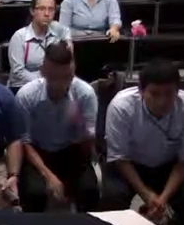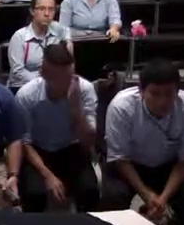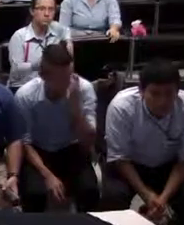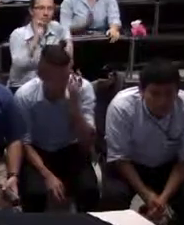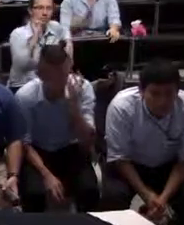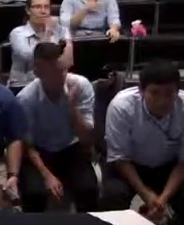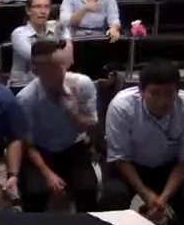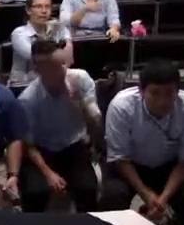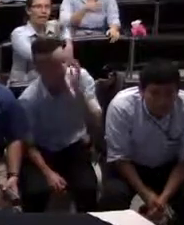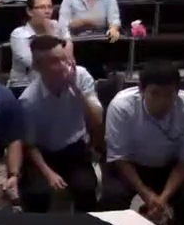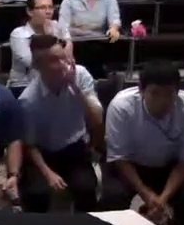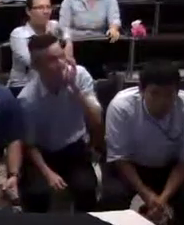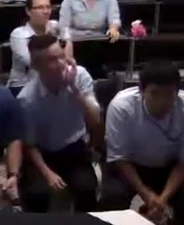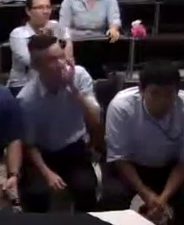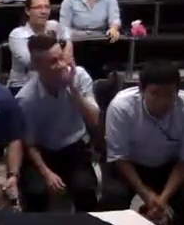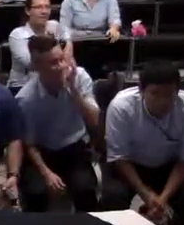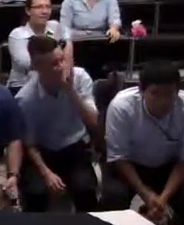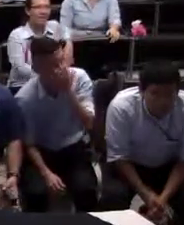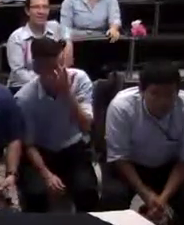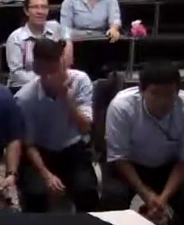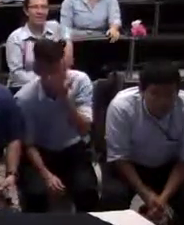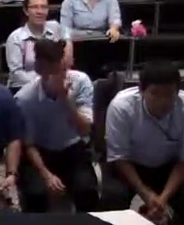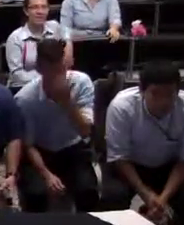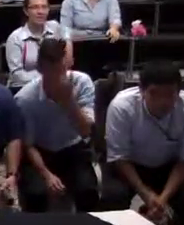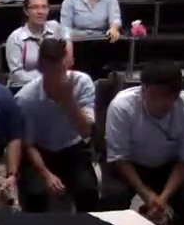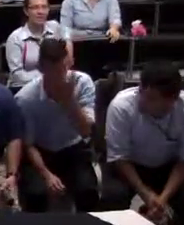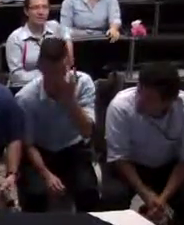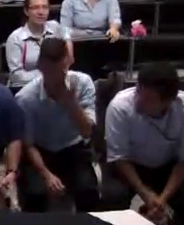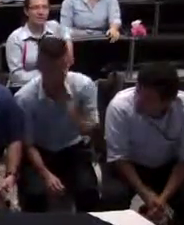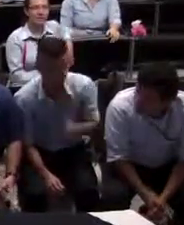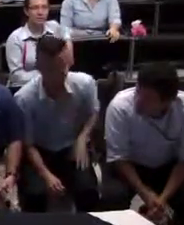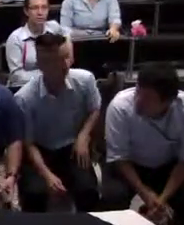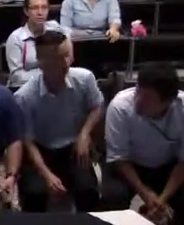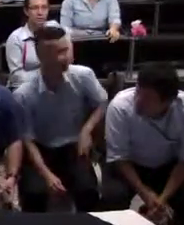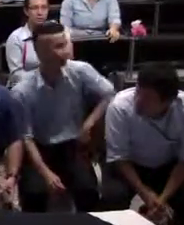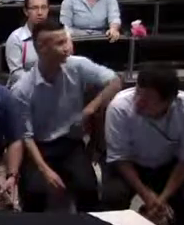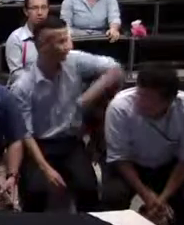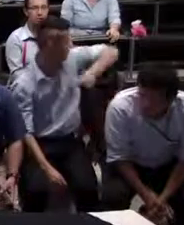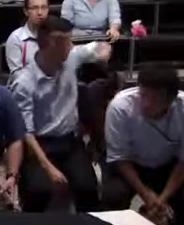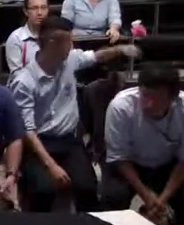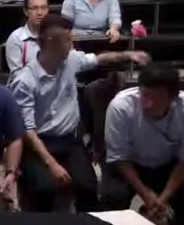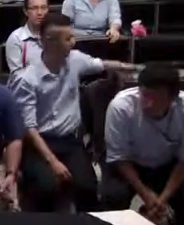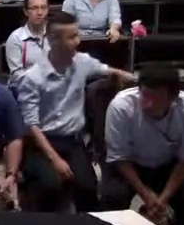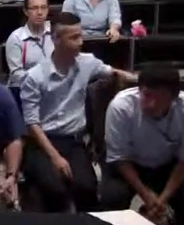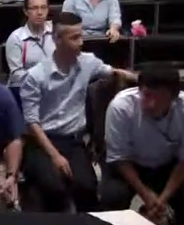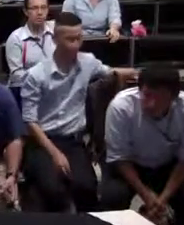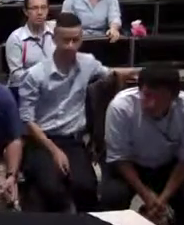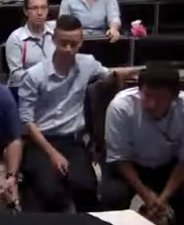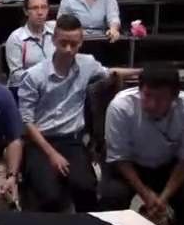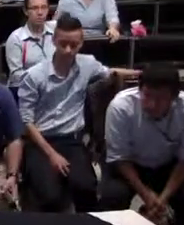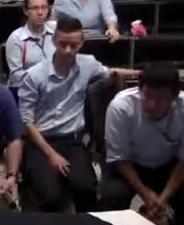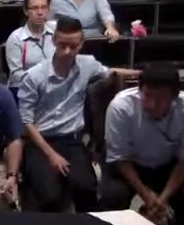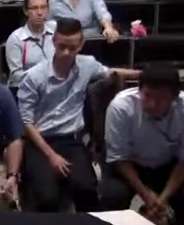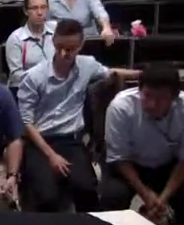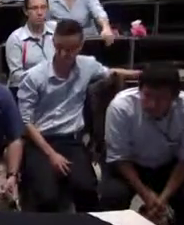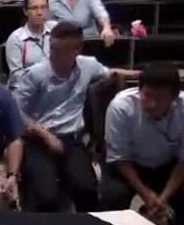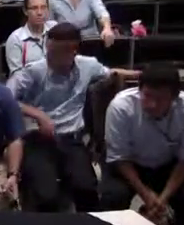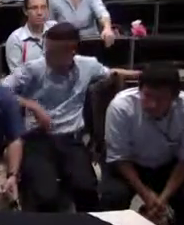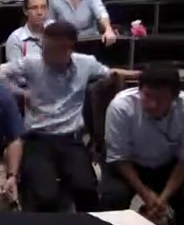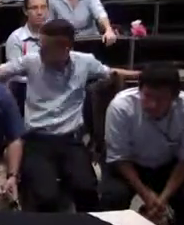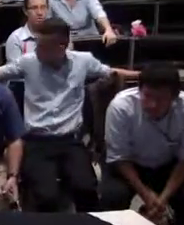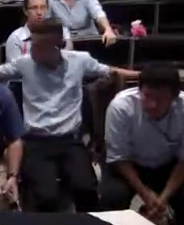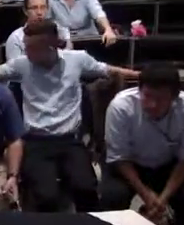que se está utilizando el diseño curricular de oyentes en este caso para población sorda, y